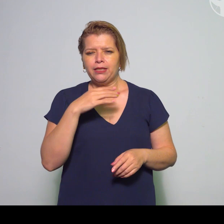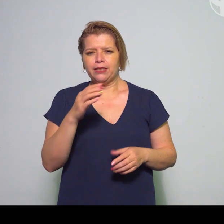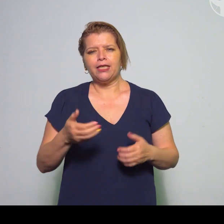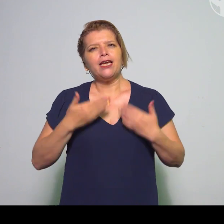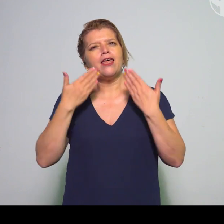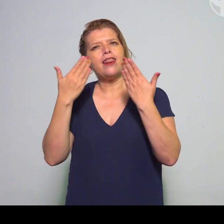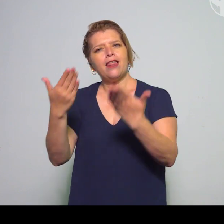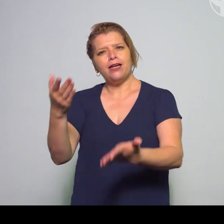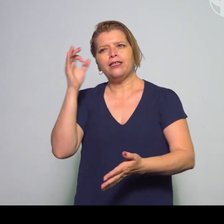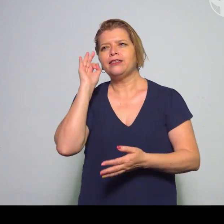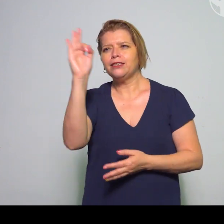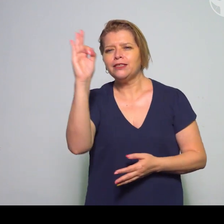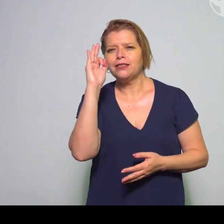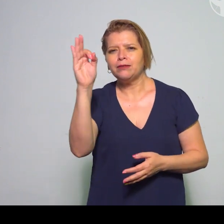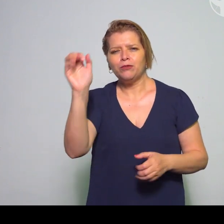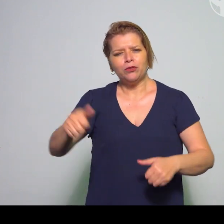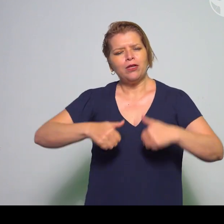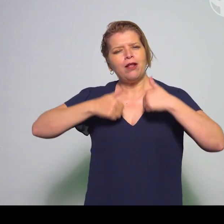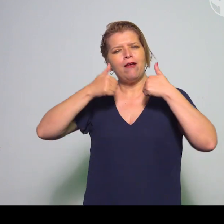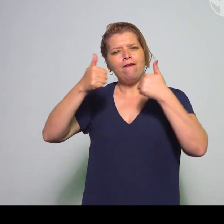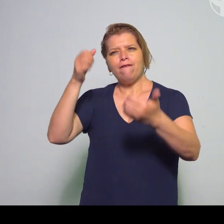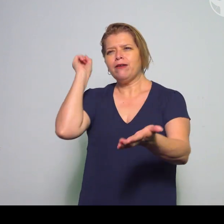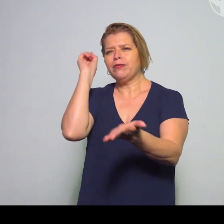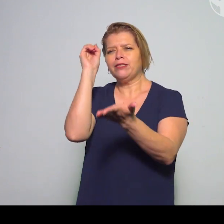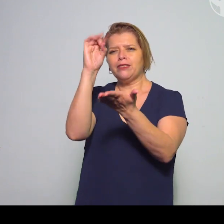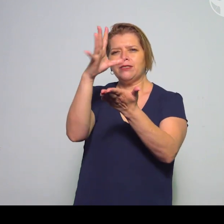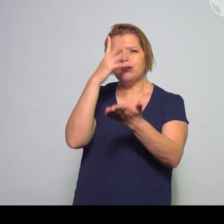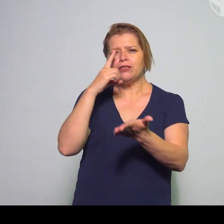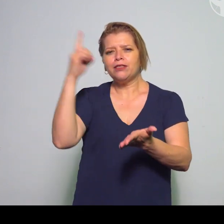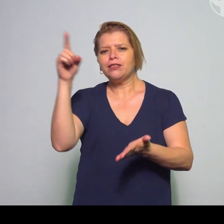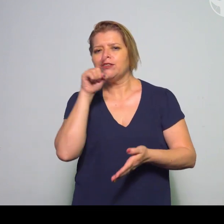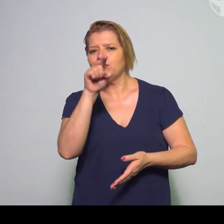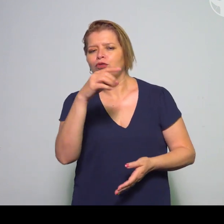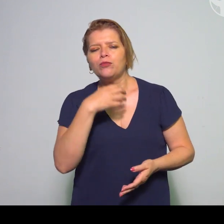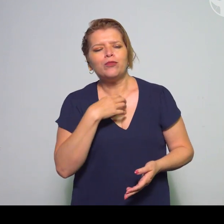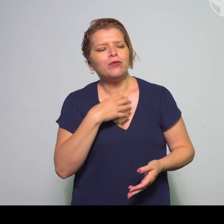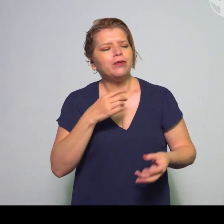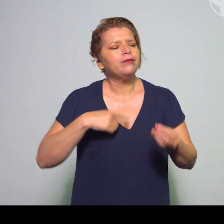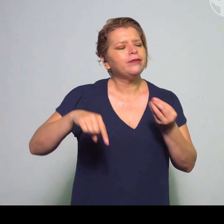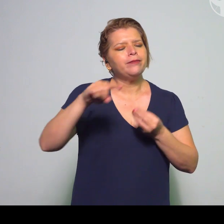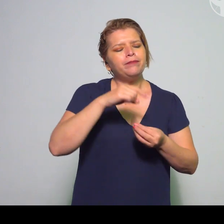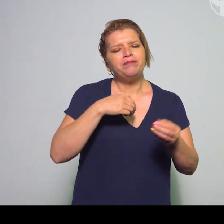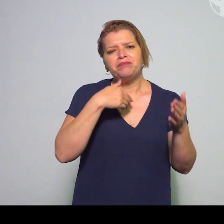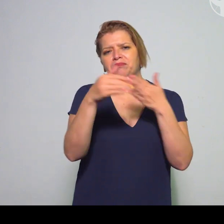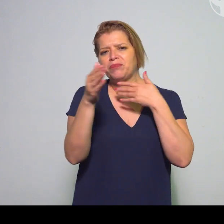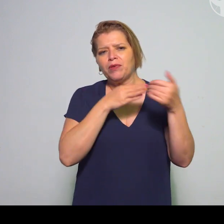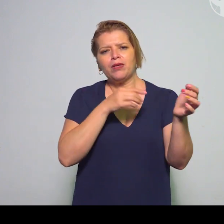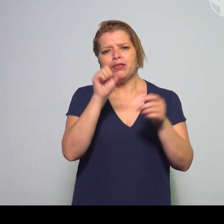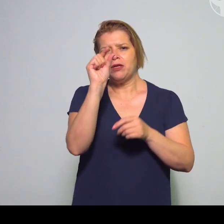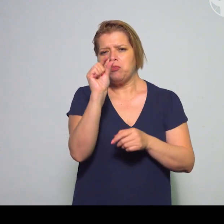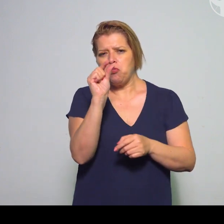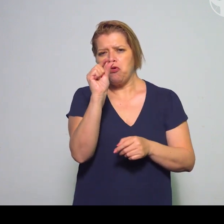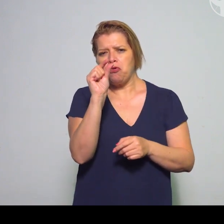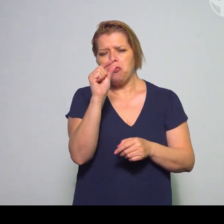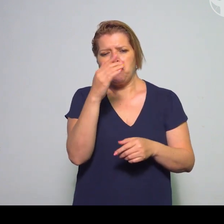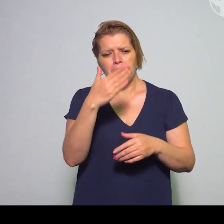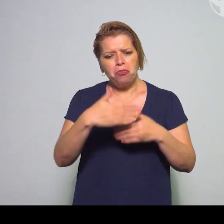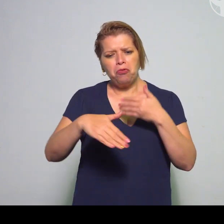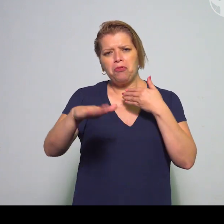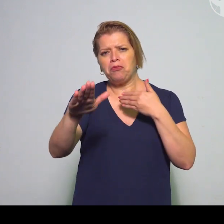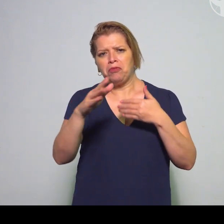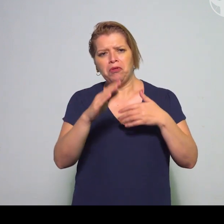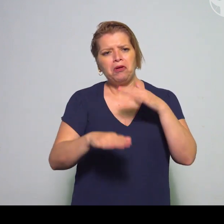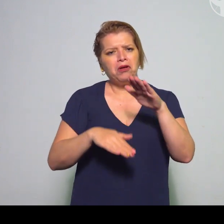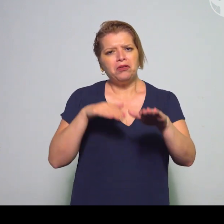dar testimonio de esas bondades y de lo que Dios ha hecho en tu familia, por muy pequeños que sean los avances. No